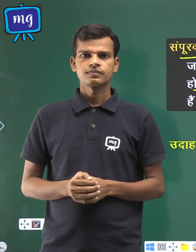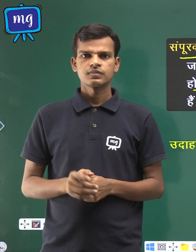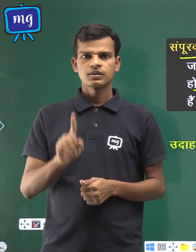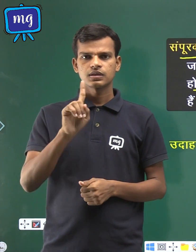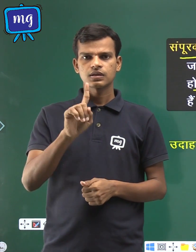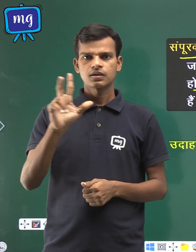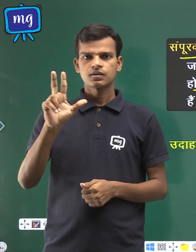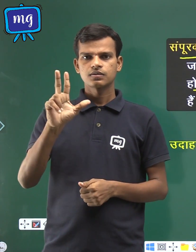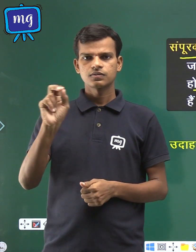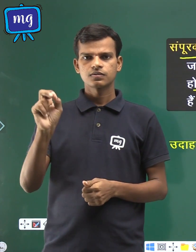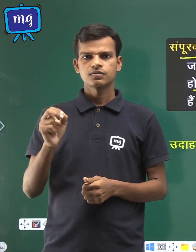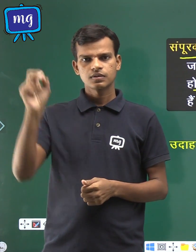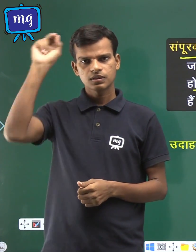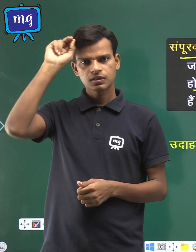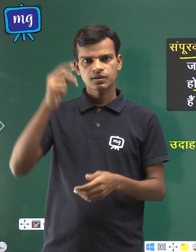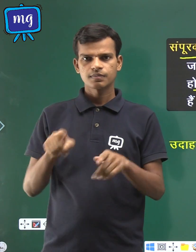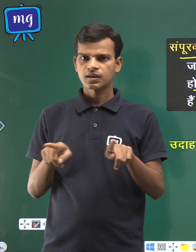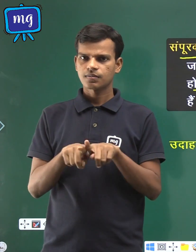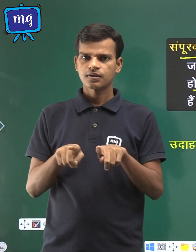180 डिग्री के बराबर है।